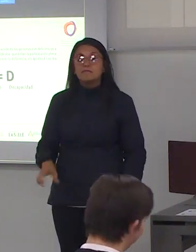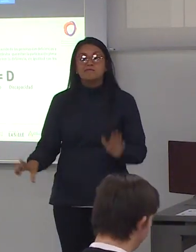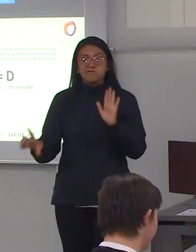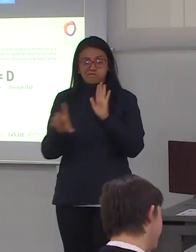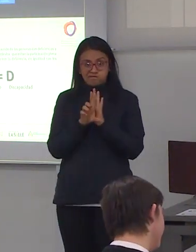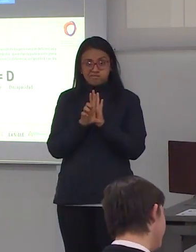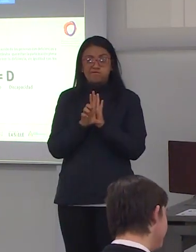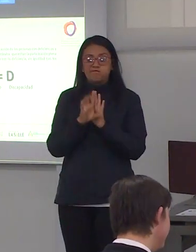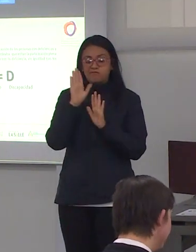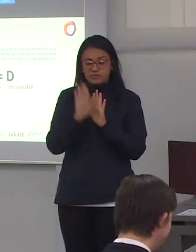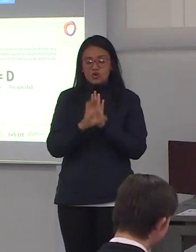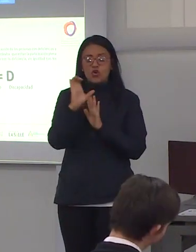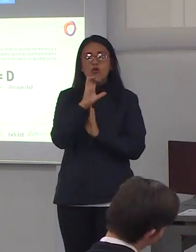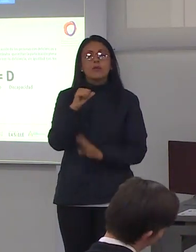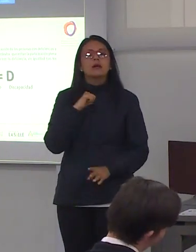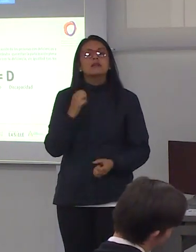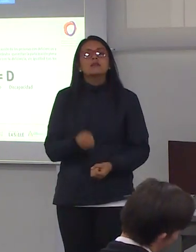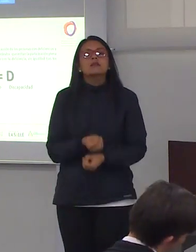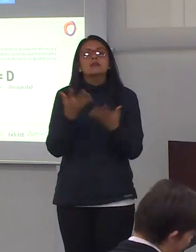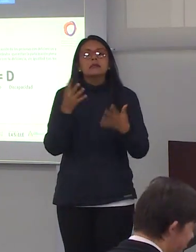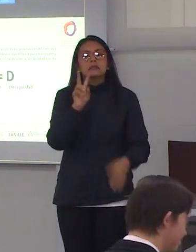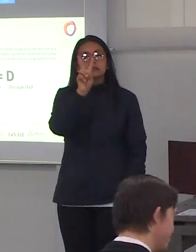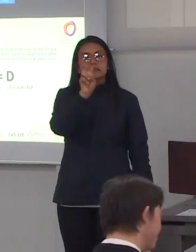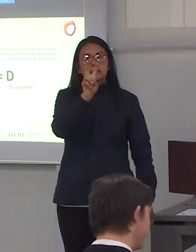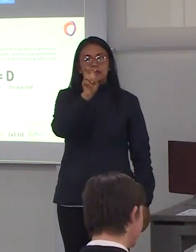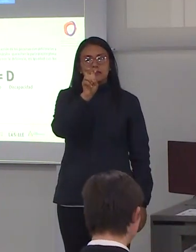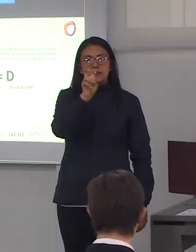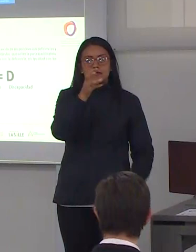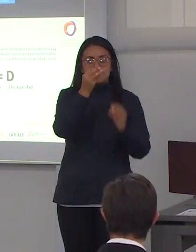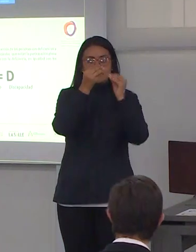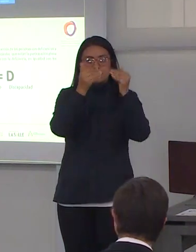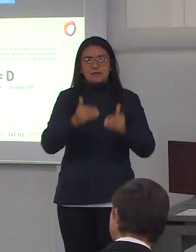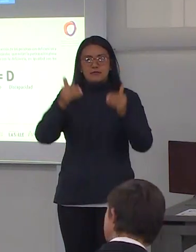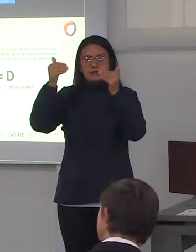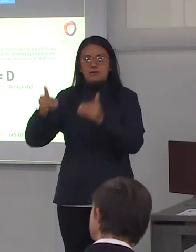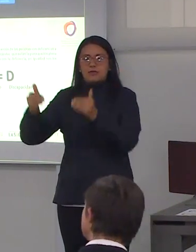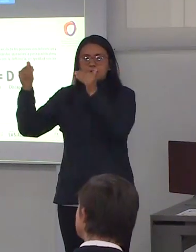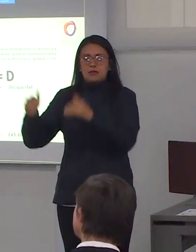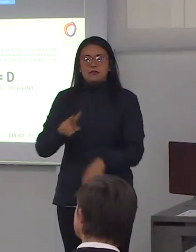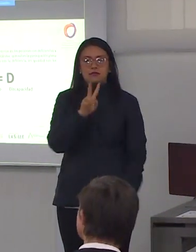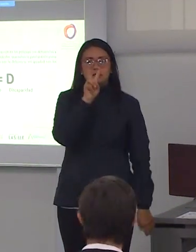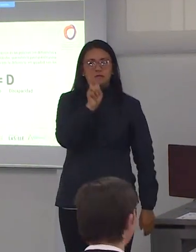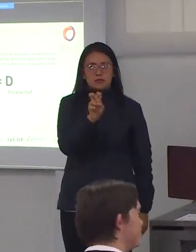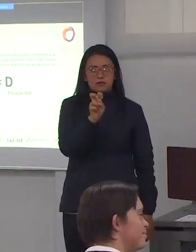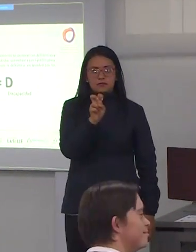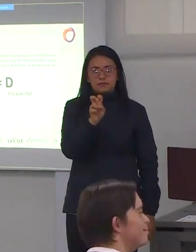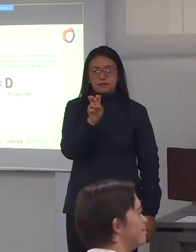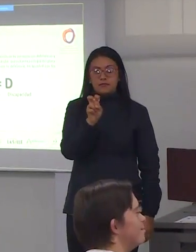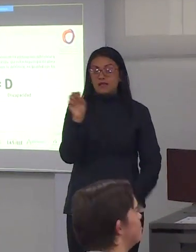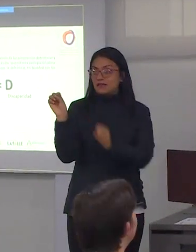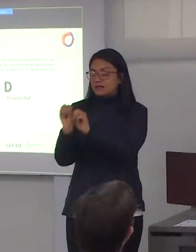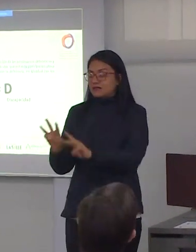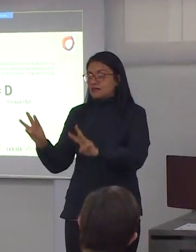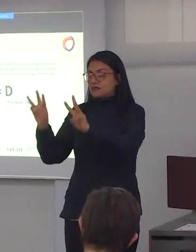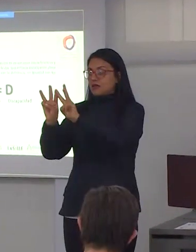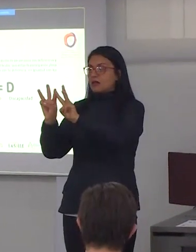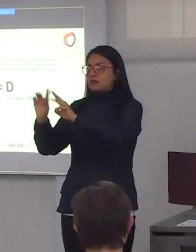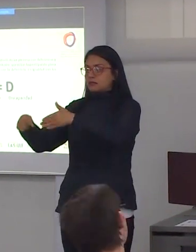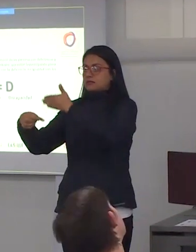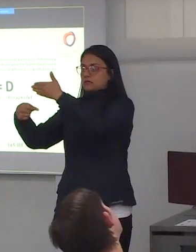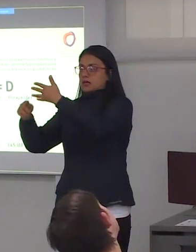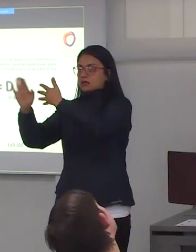legalmente en Colombia tenemos siete tipos de discapacidad a nivel de Naciones Unidas son seis